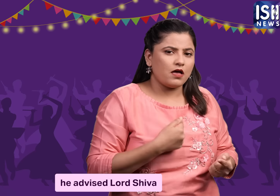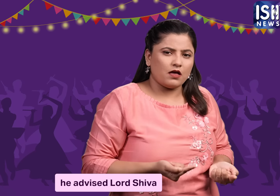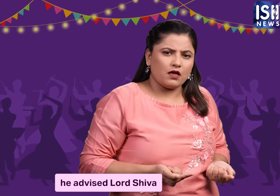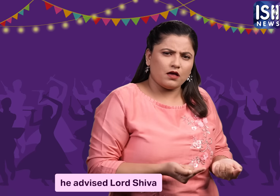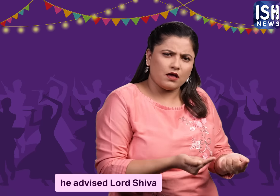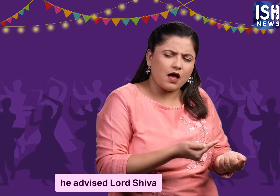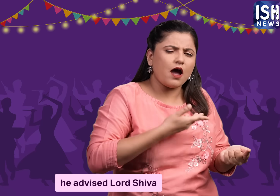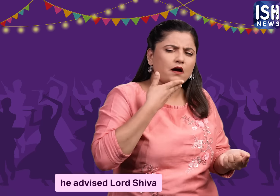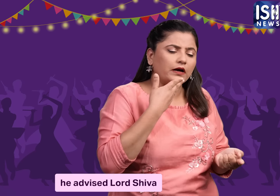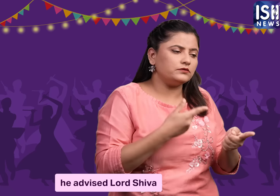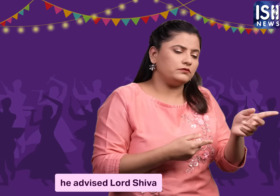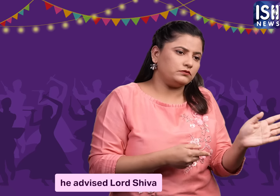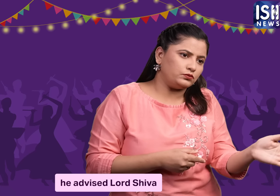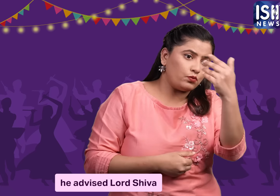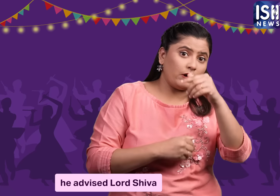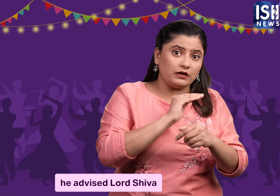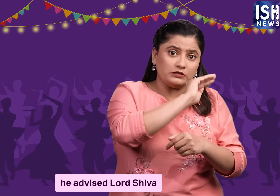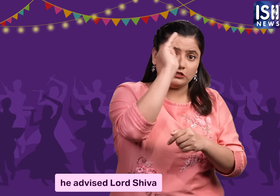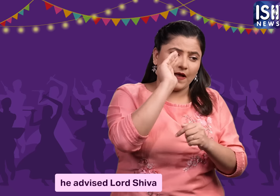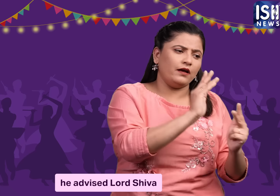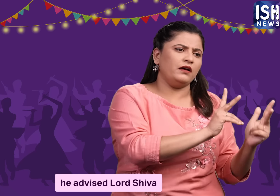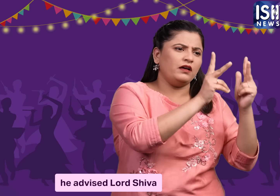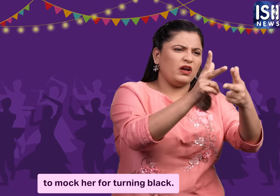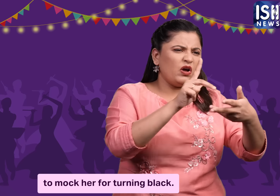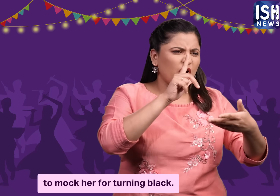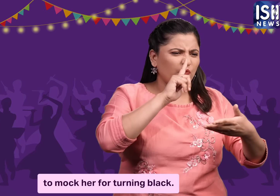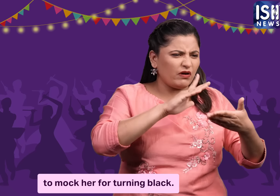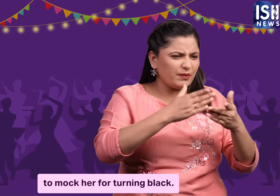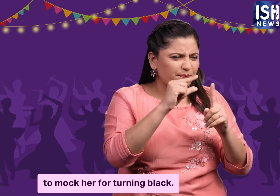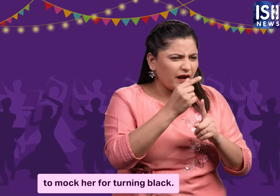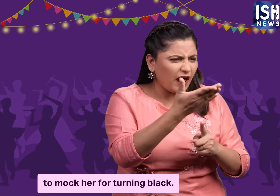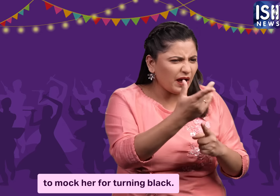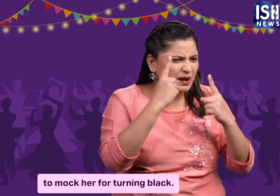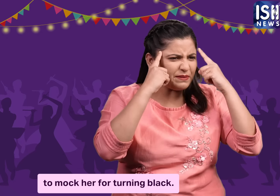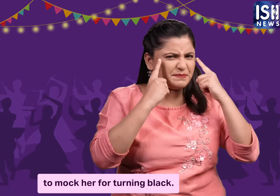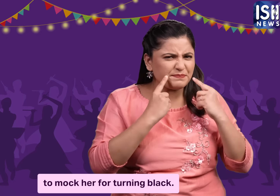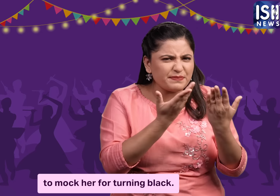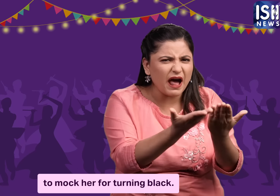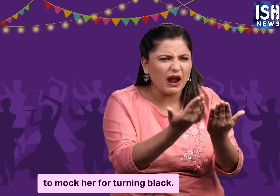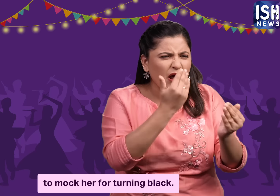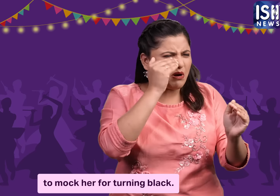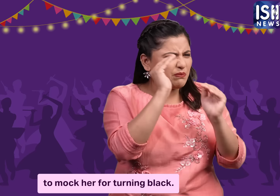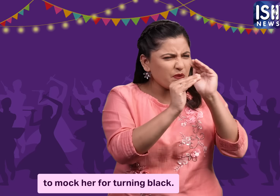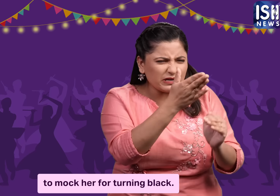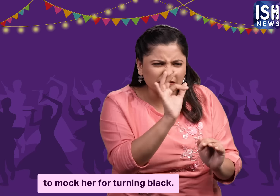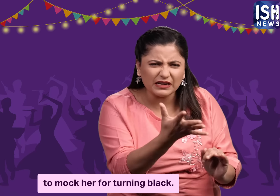इसलिए उन्होंने भगवान शिव को देवी पार्वती के काले होने का उपहास करने की सलाह